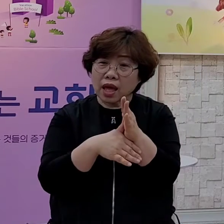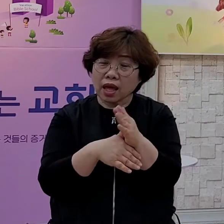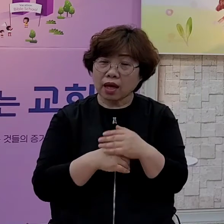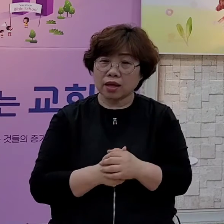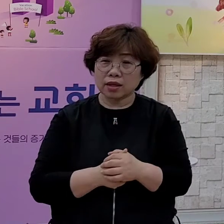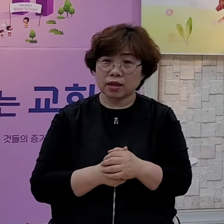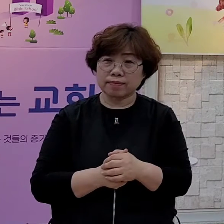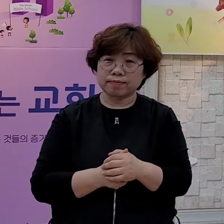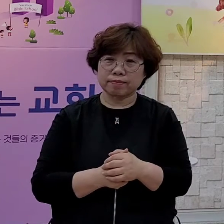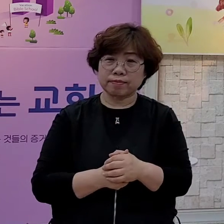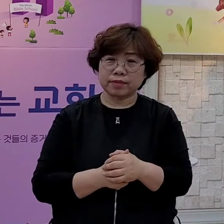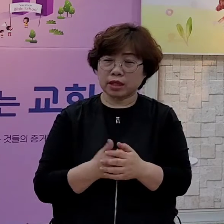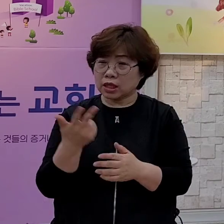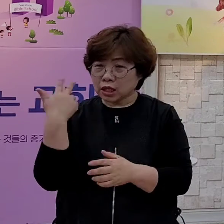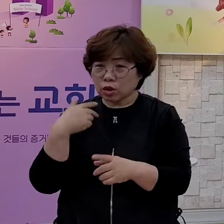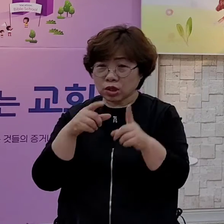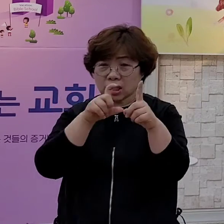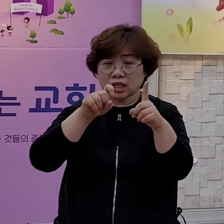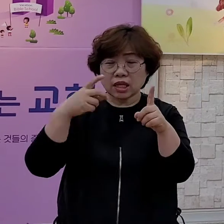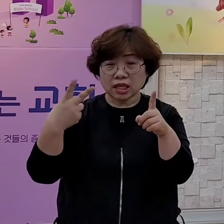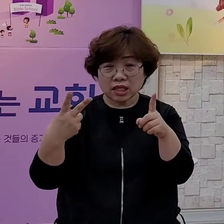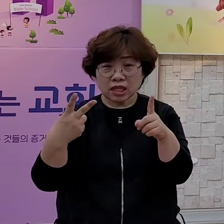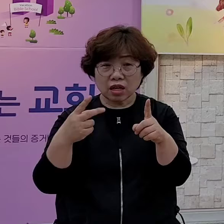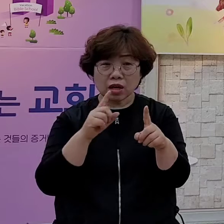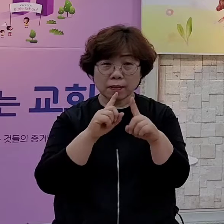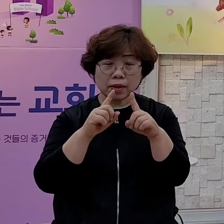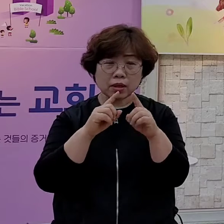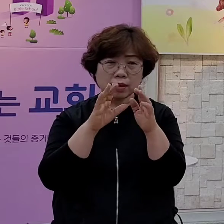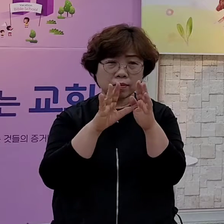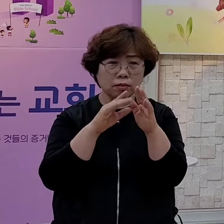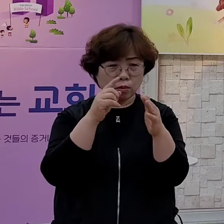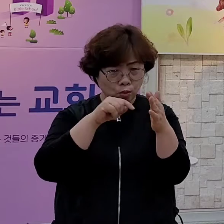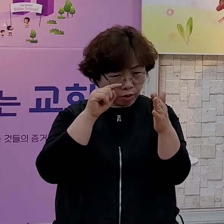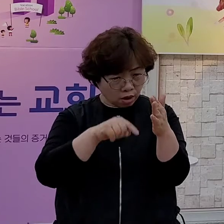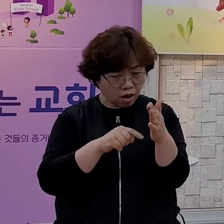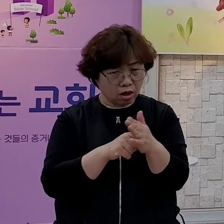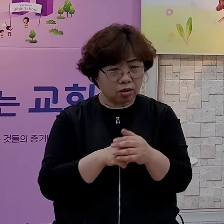2절에 지난번에 우리 나눌 때도 누구든지 시험을 당하거든.